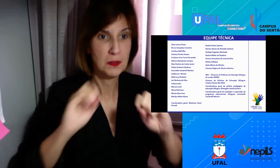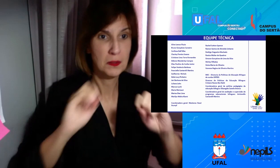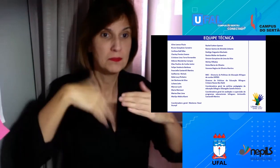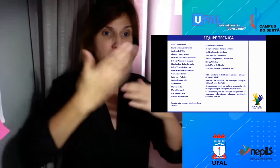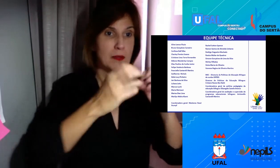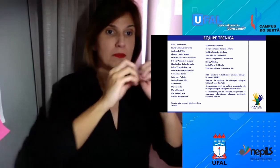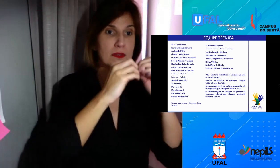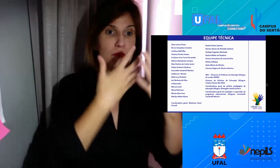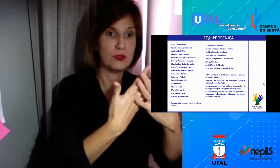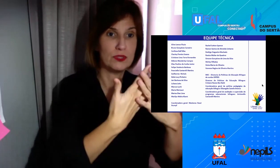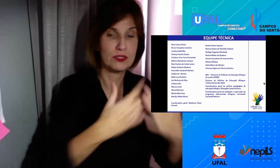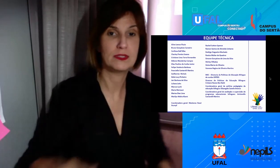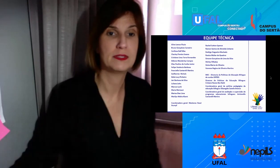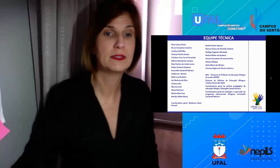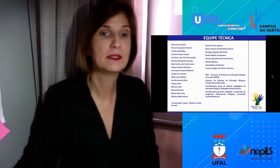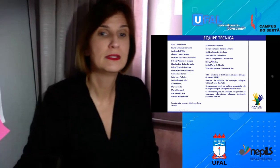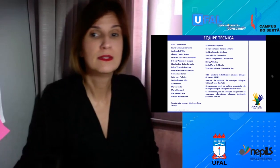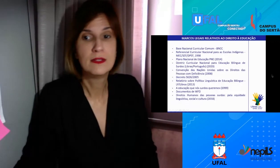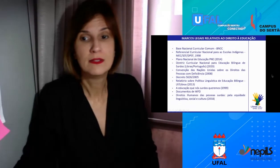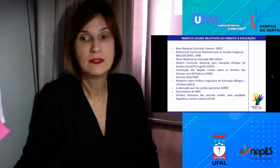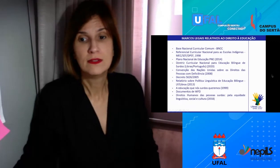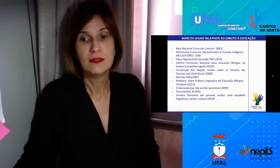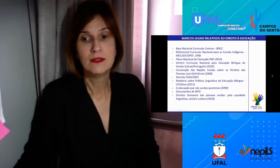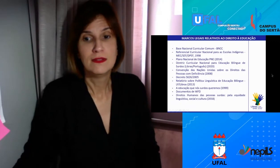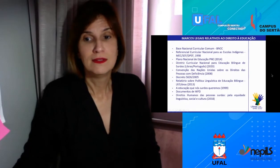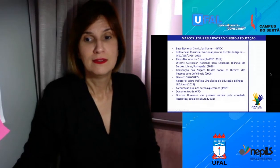crianças surdas, né, que tenham alunos surdos.